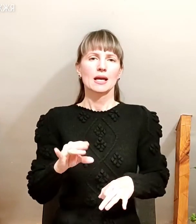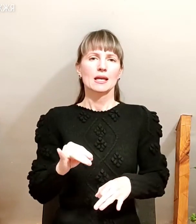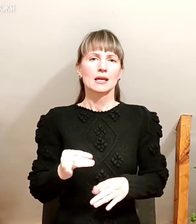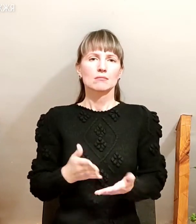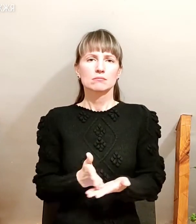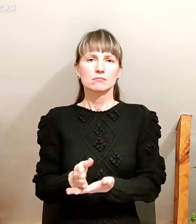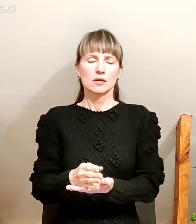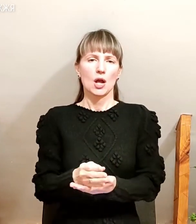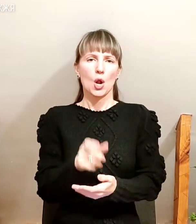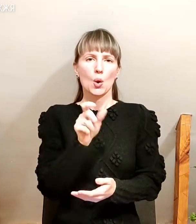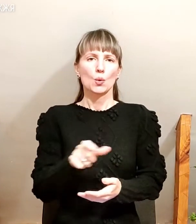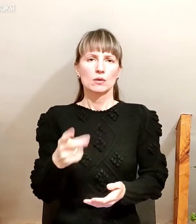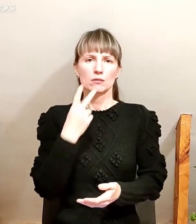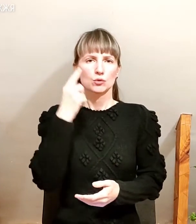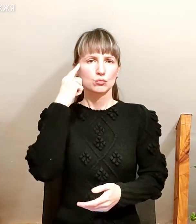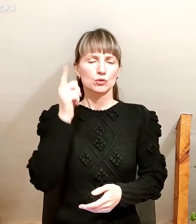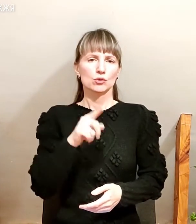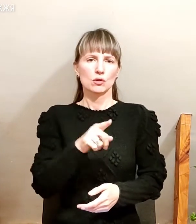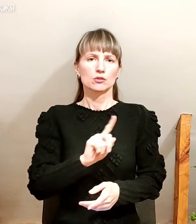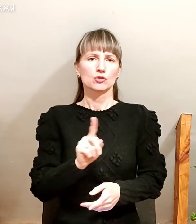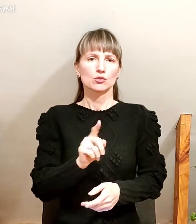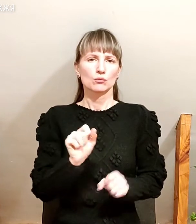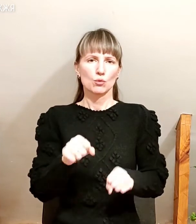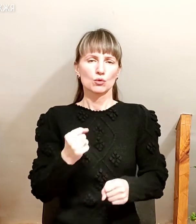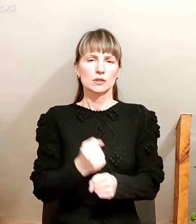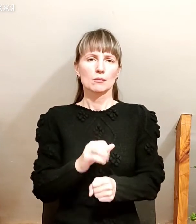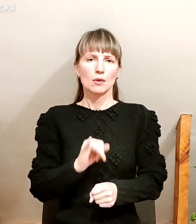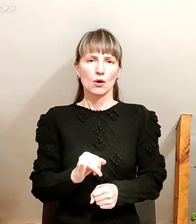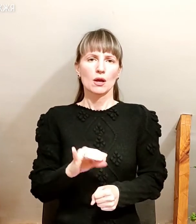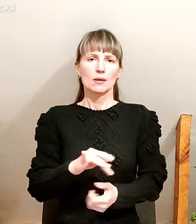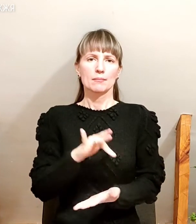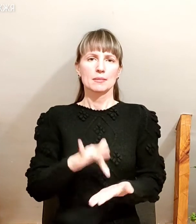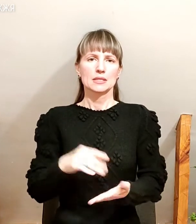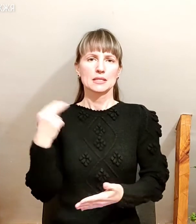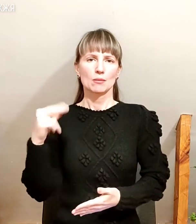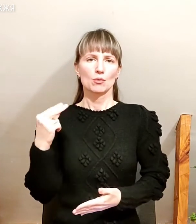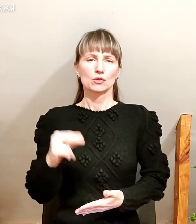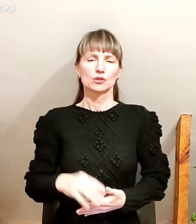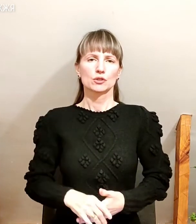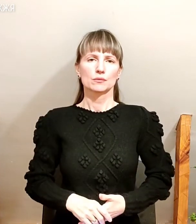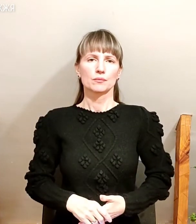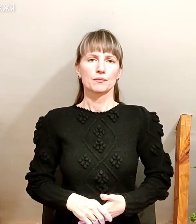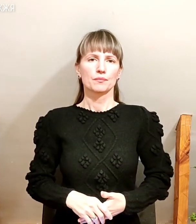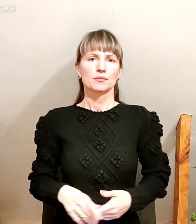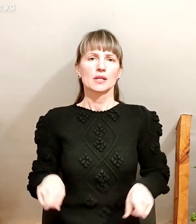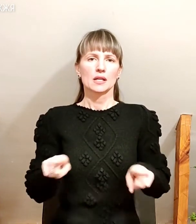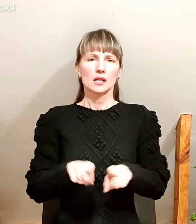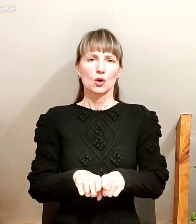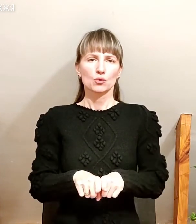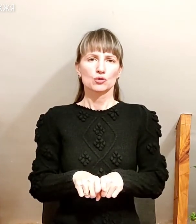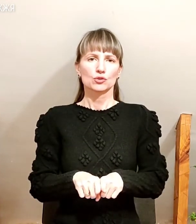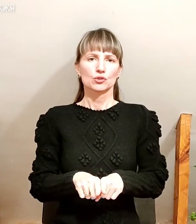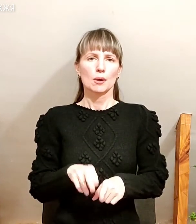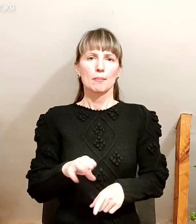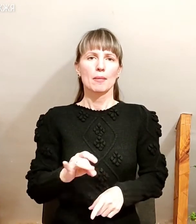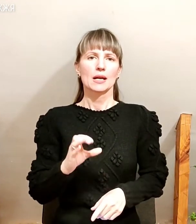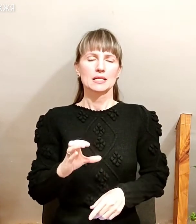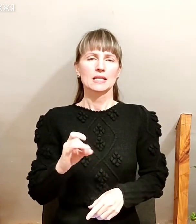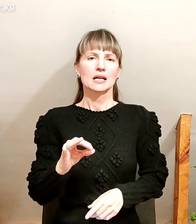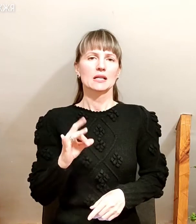людей на території ваших населених пунктів і міста Запоріжжя. Також прес-секретар Служби безпеки України у